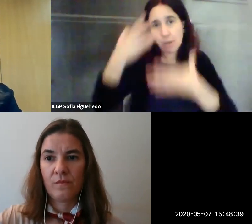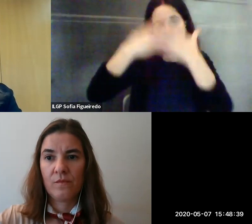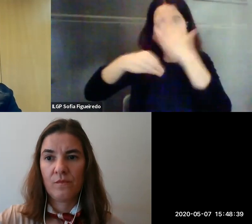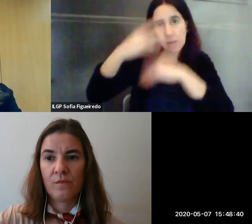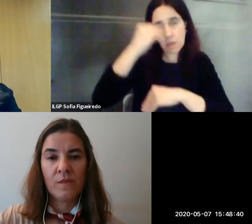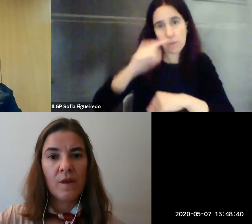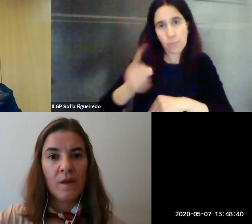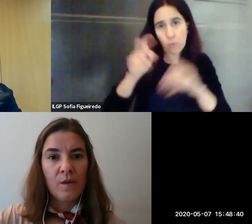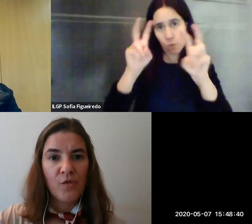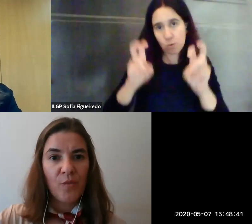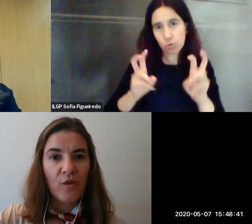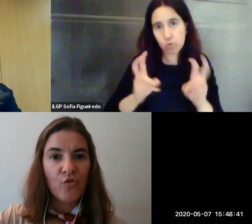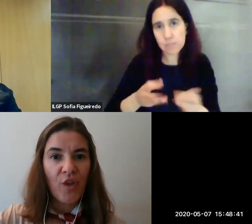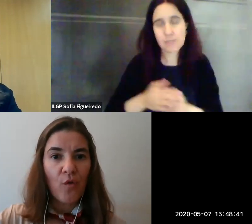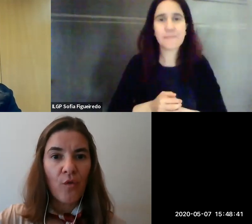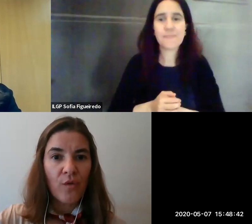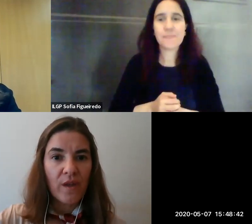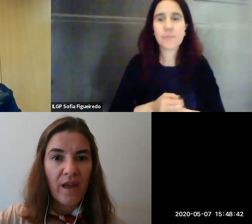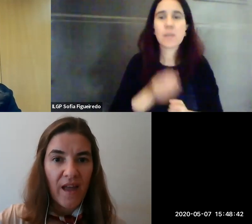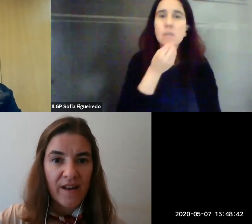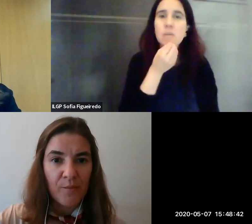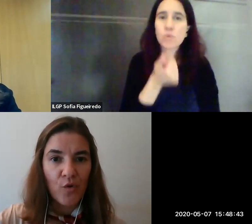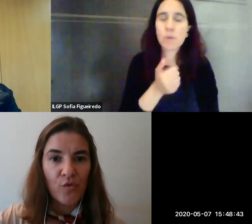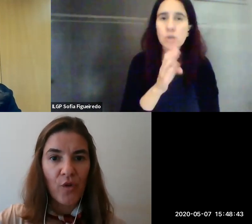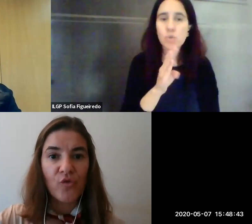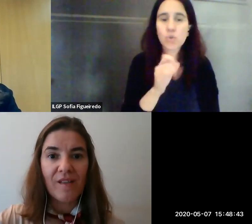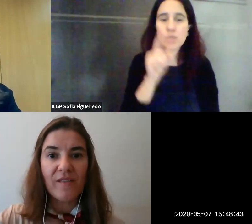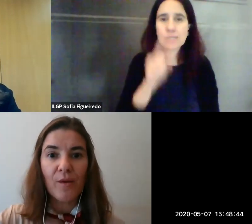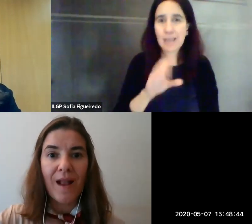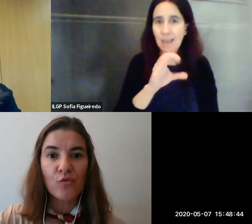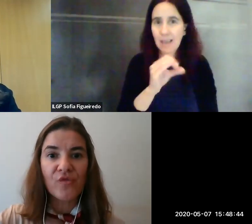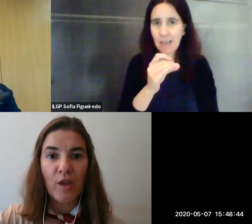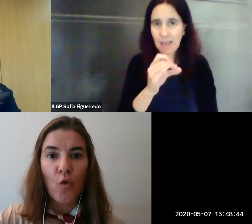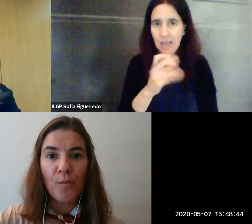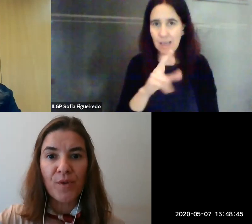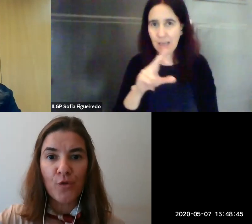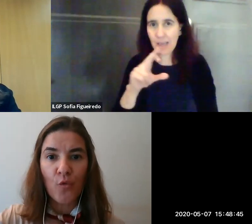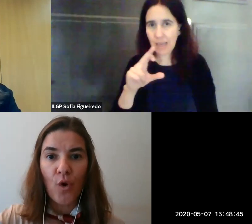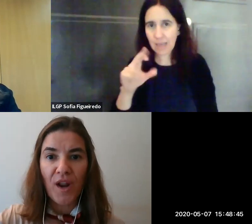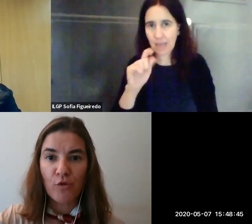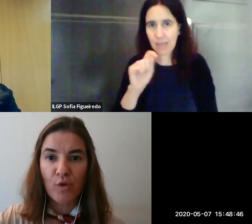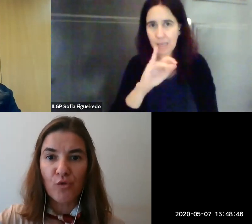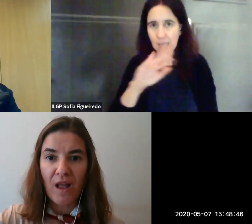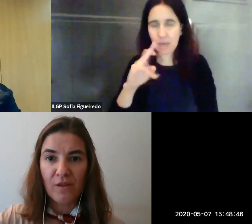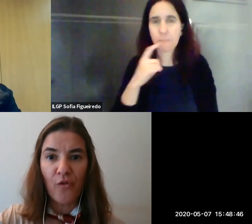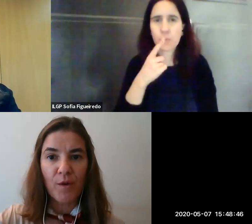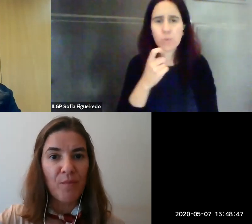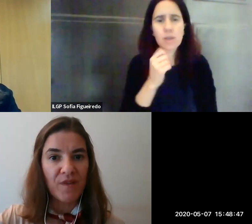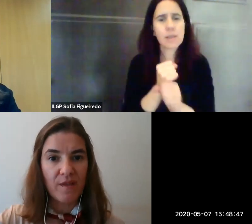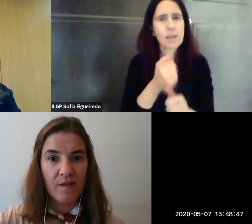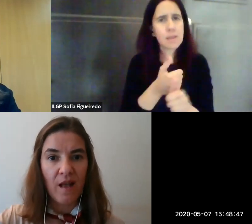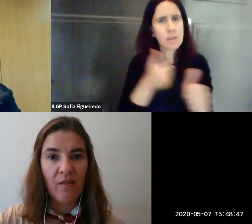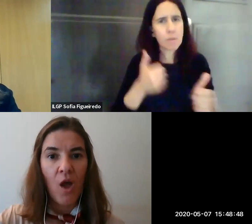conteúdos. Muito bem. O José Carreira pergunta, o teletrabalho tem que cumprir o horário laboral da